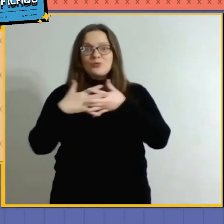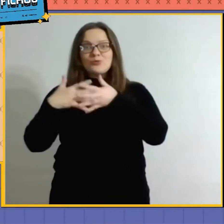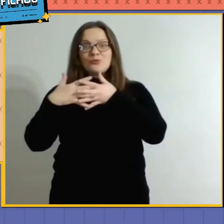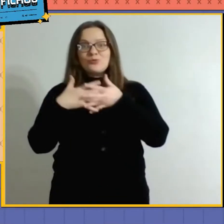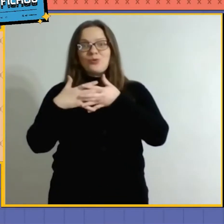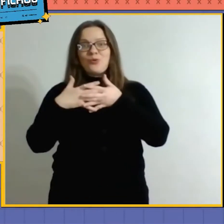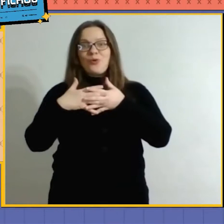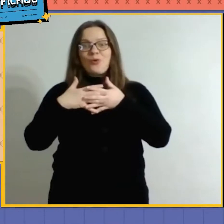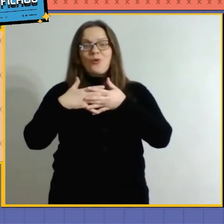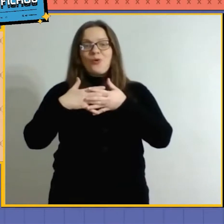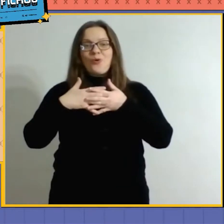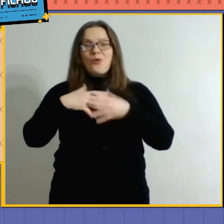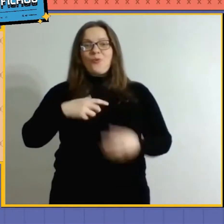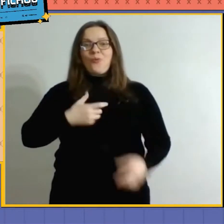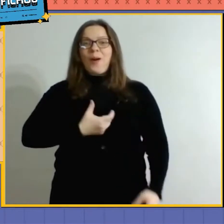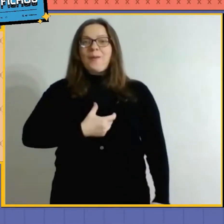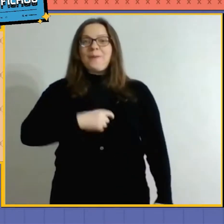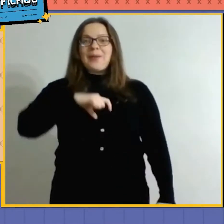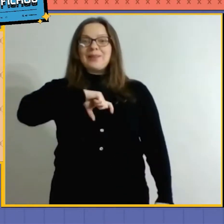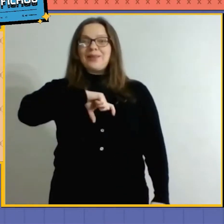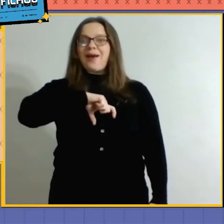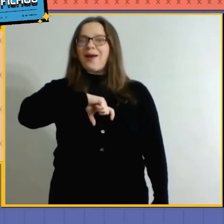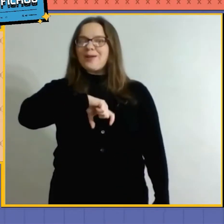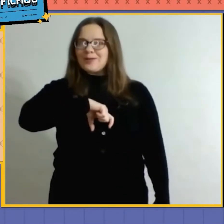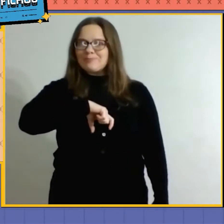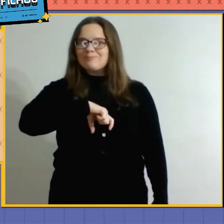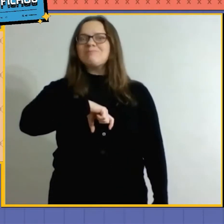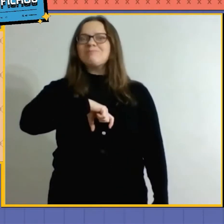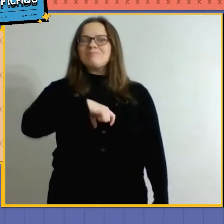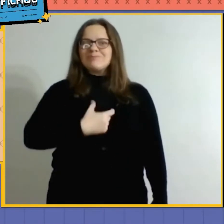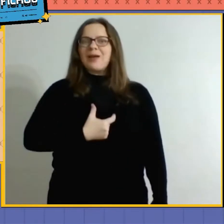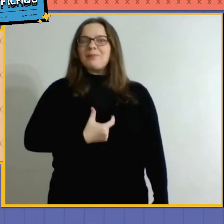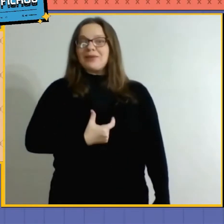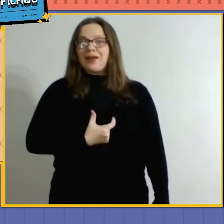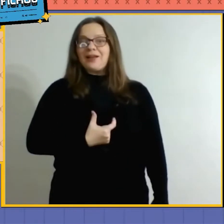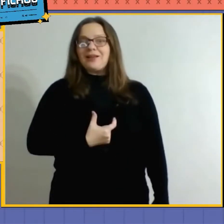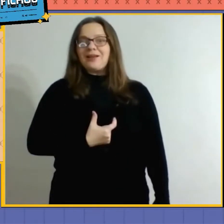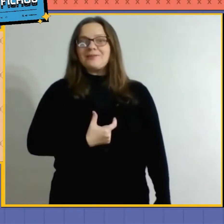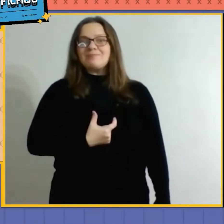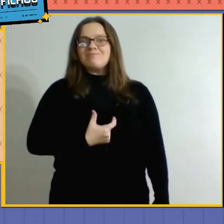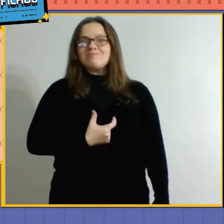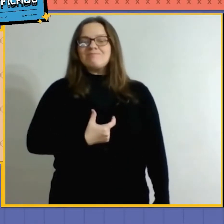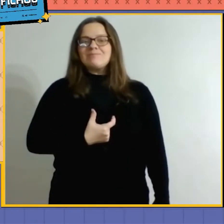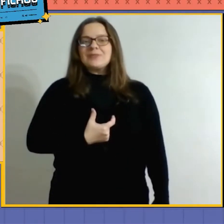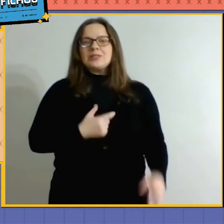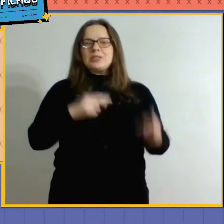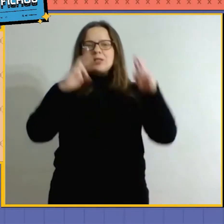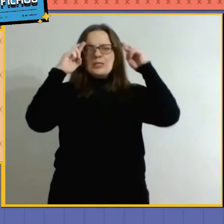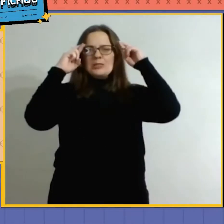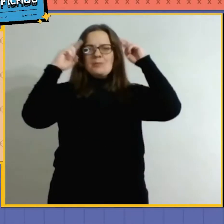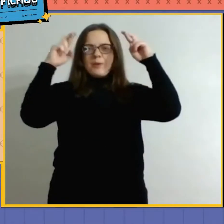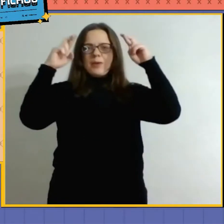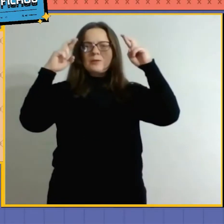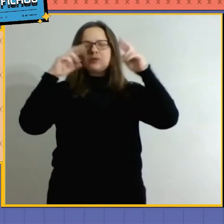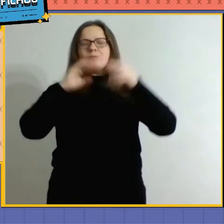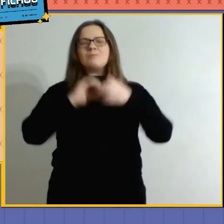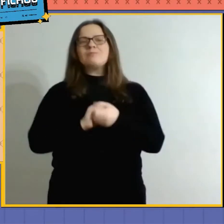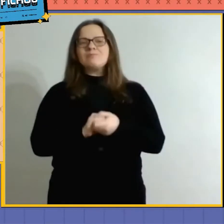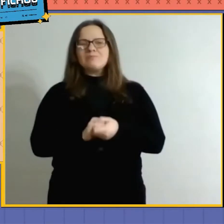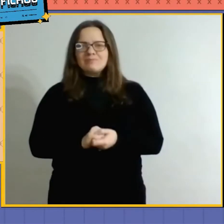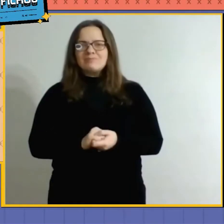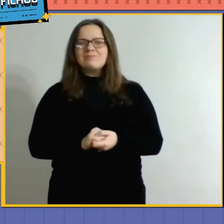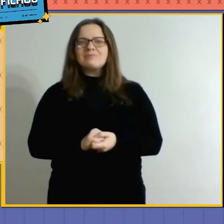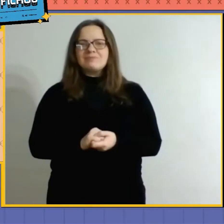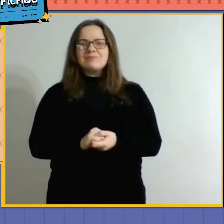alta condecoração que um soldado americano pode receber né ele ganhou o respeito dos seus colegas e ganhou também